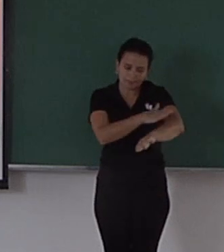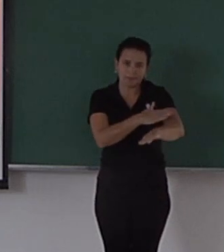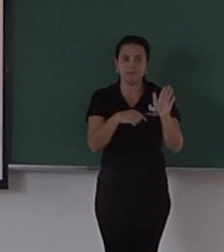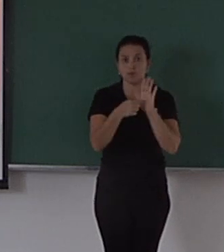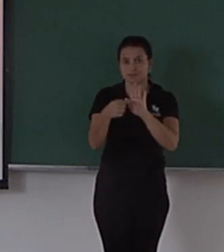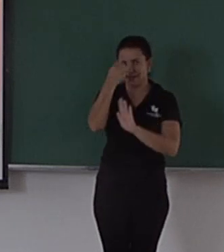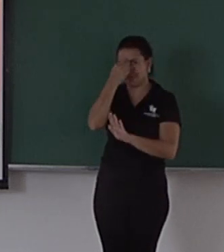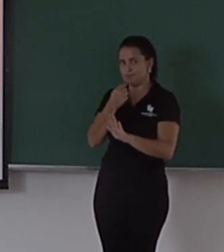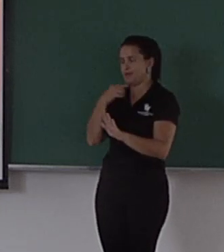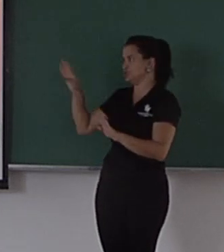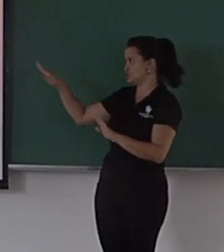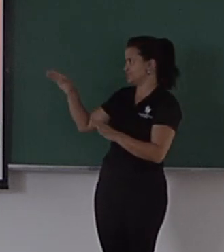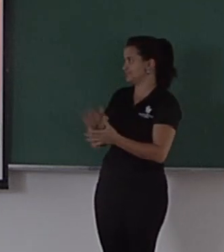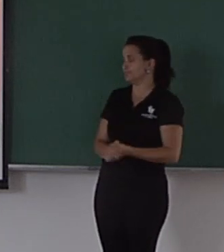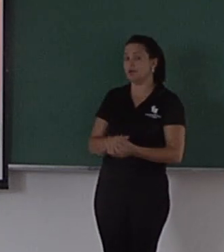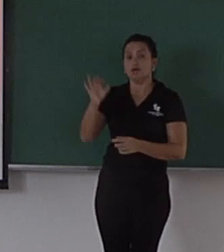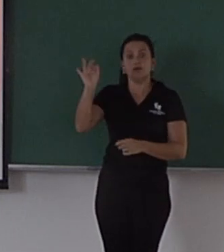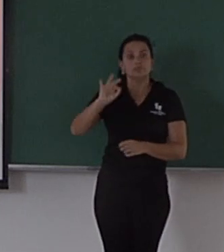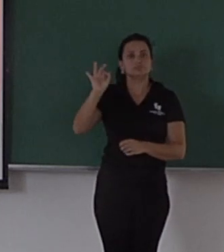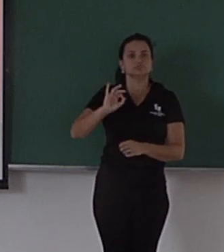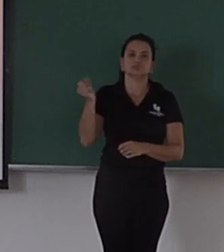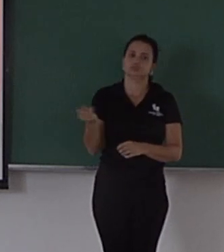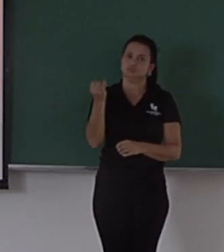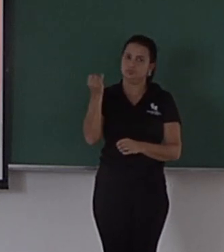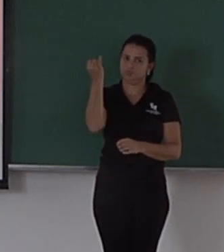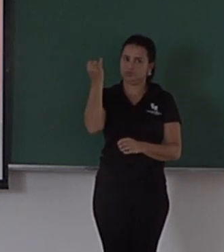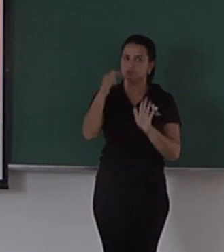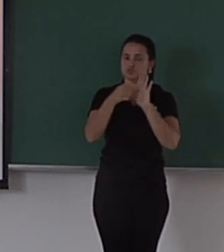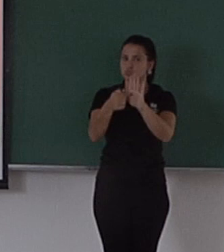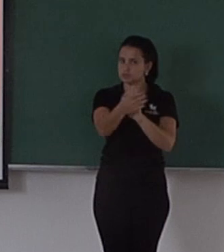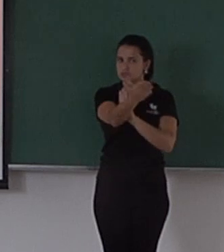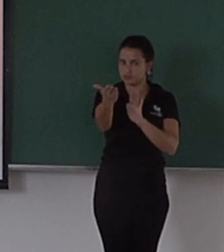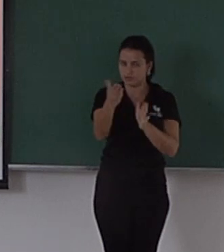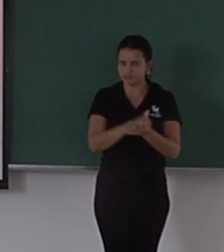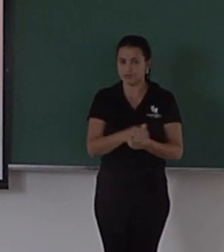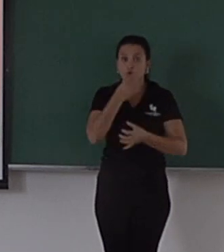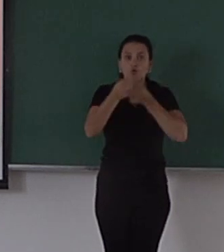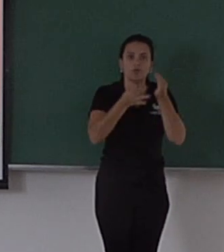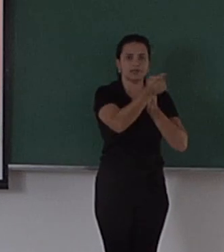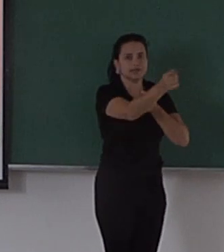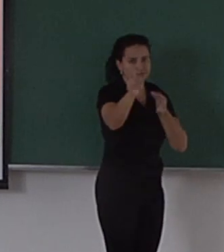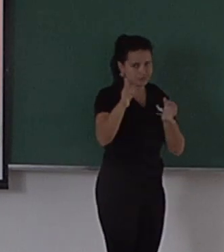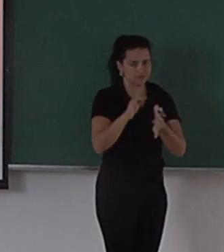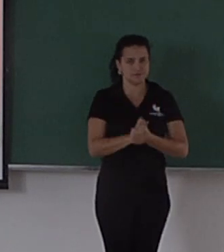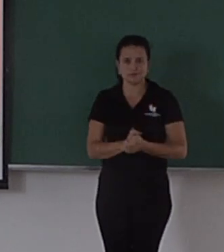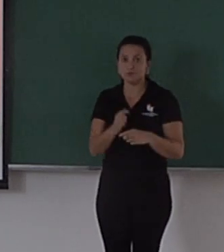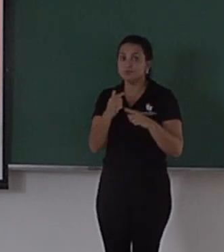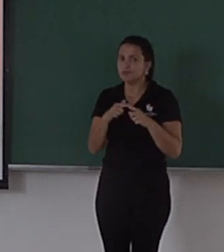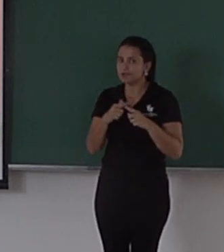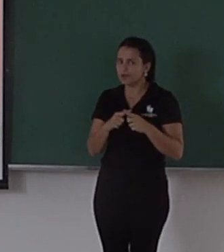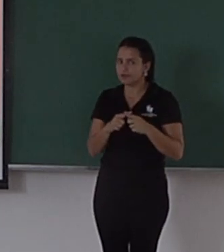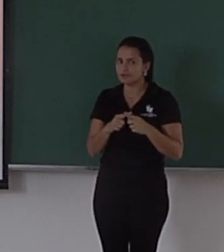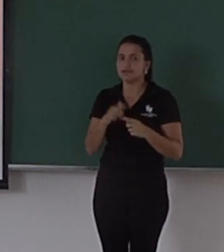né? Esses percentuais, gente, é importante a gente abrir um parênteses aqui para comentar com vocês, porque no nosso